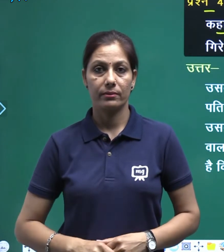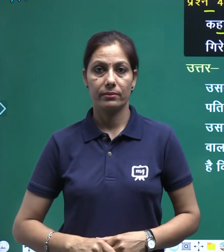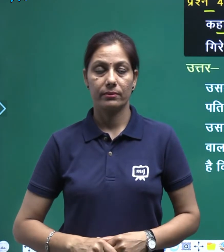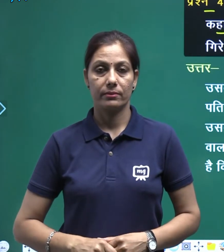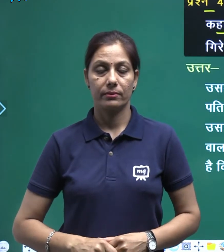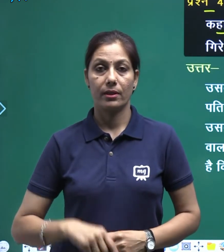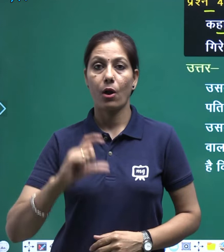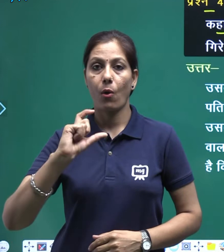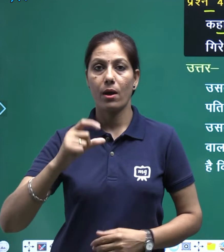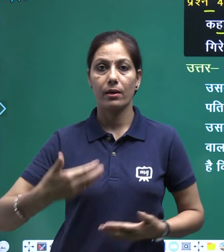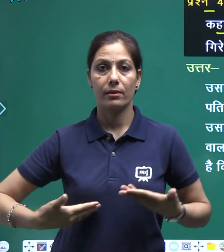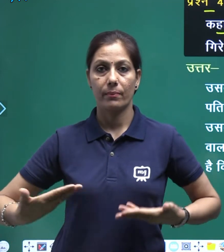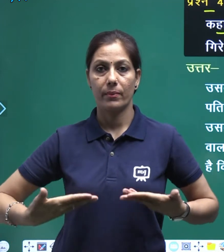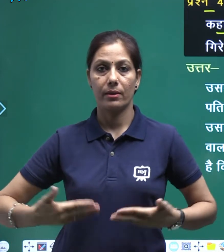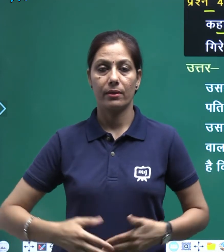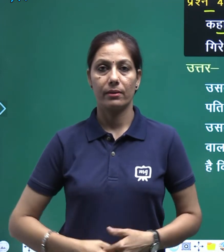कलकत्ता पर